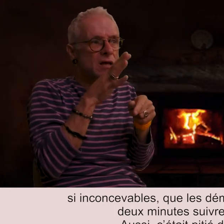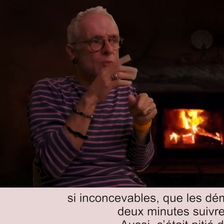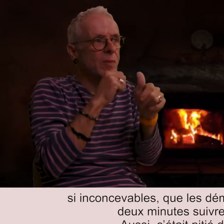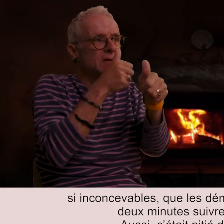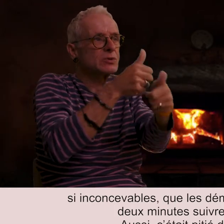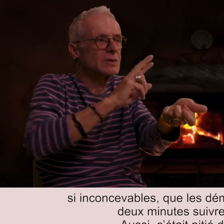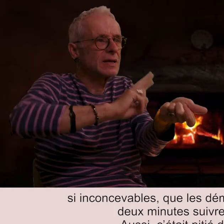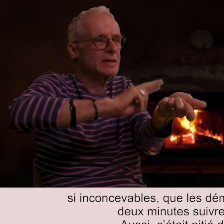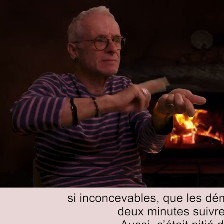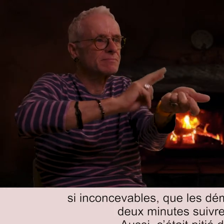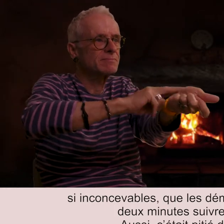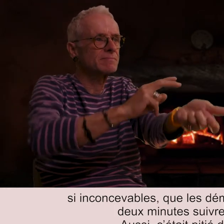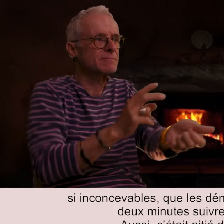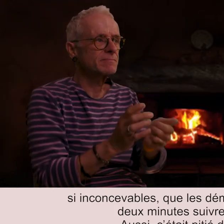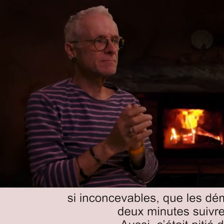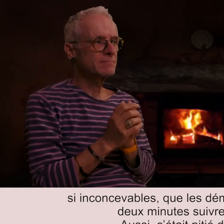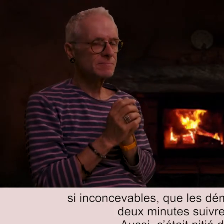suivre une pareille mesure.